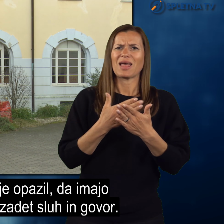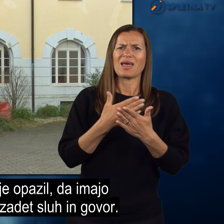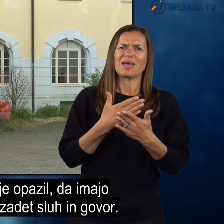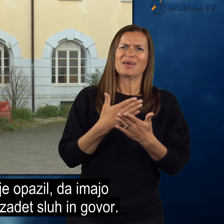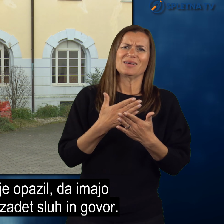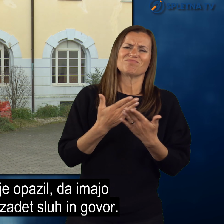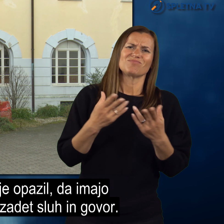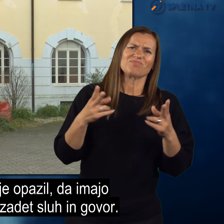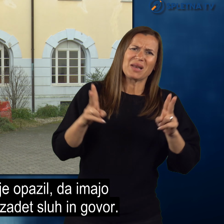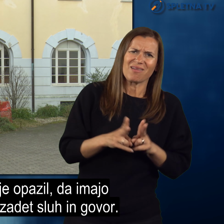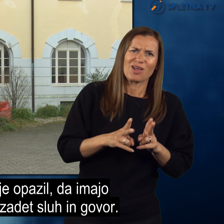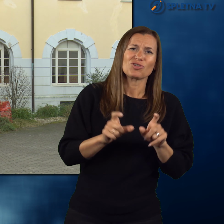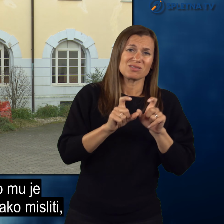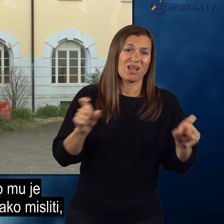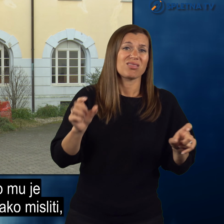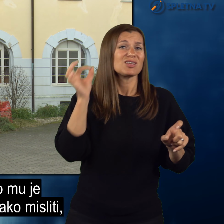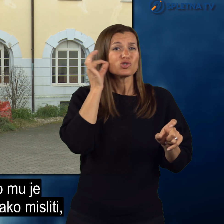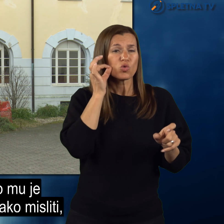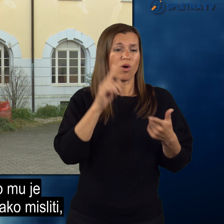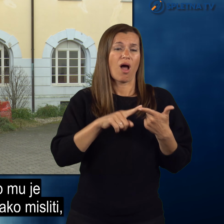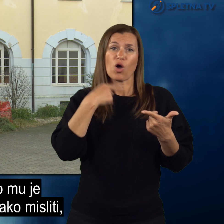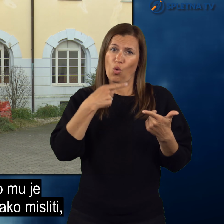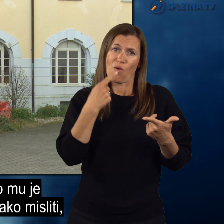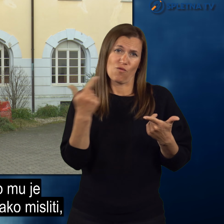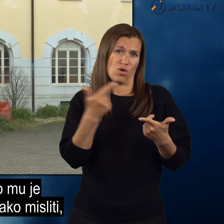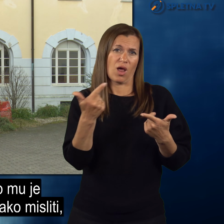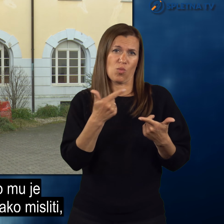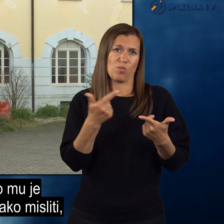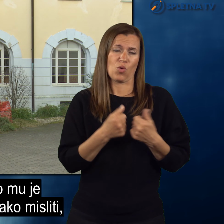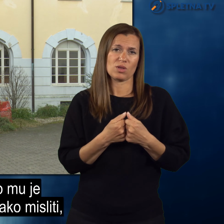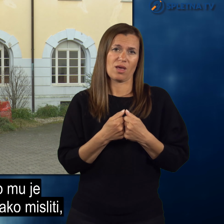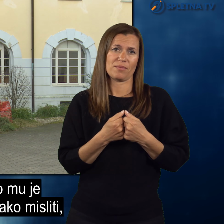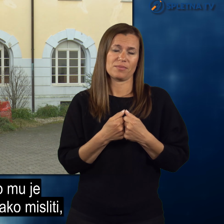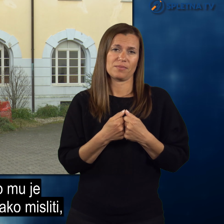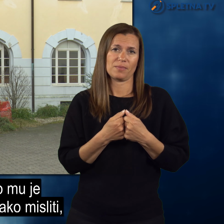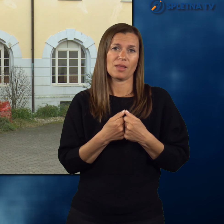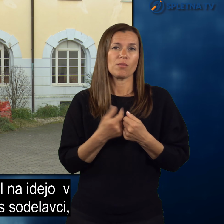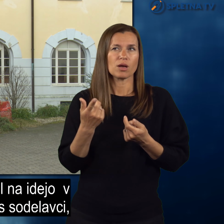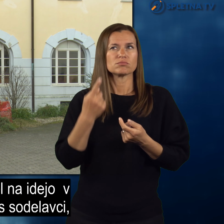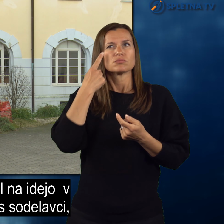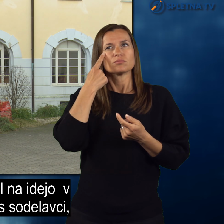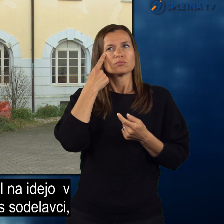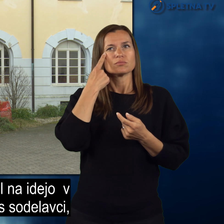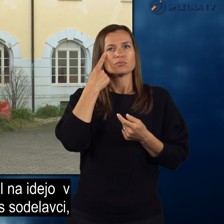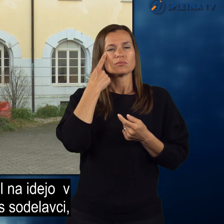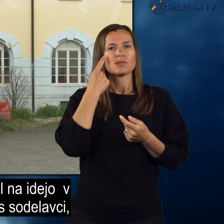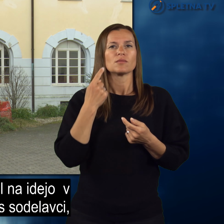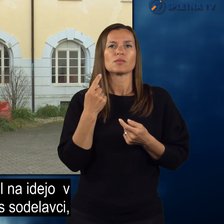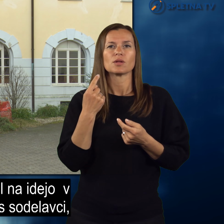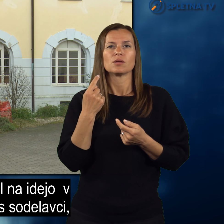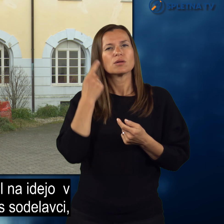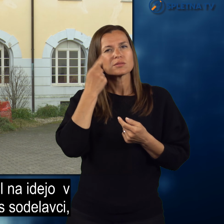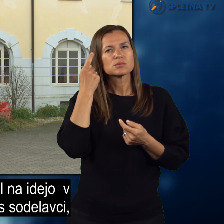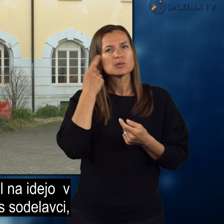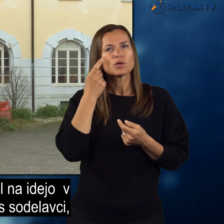sluhom in z govorom. No, to mu je dalo še kako misliti, da je prišel